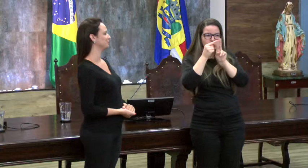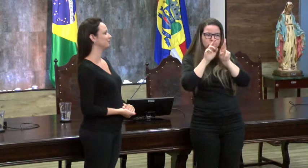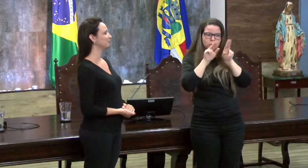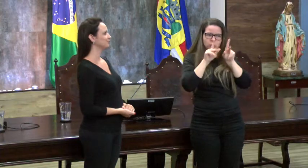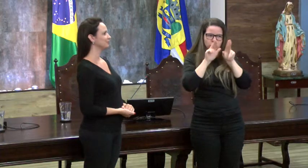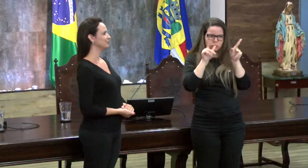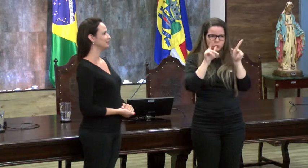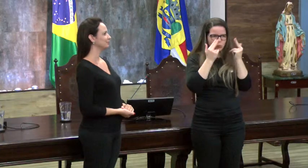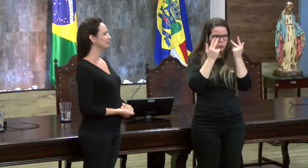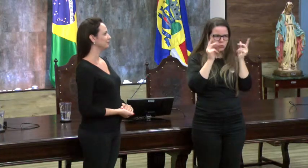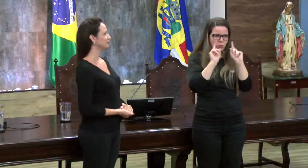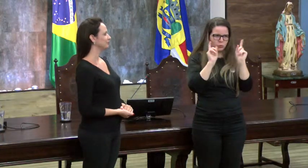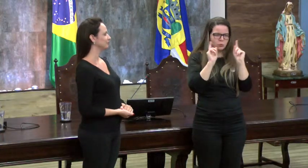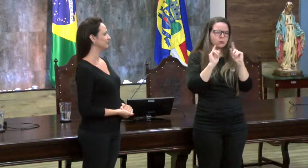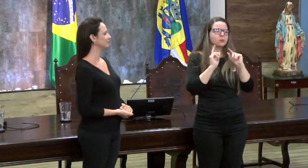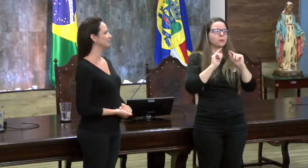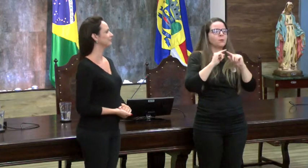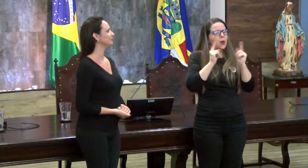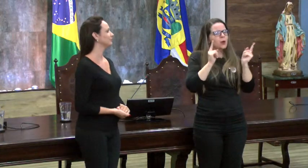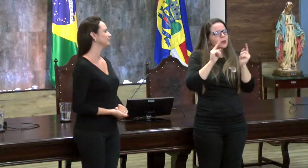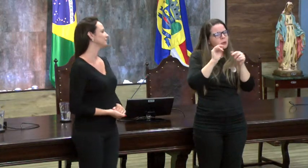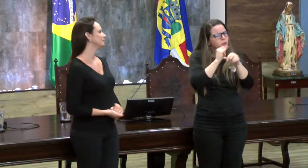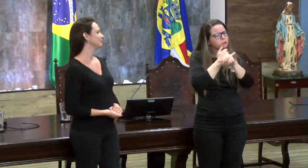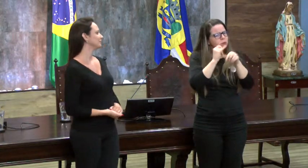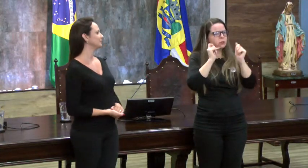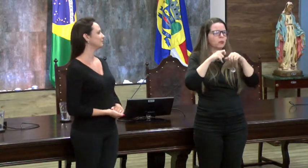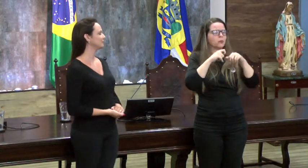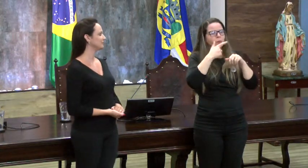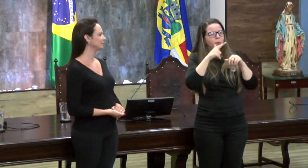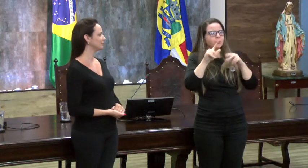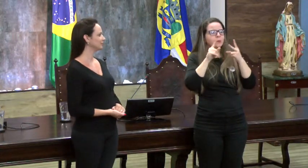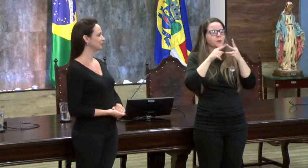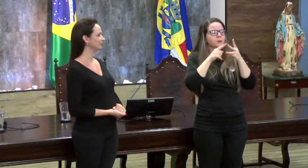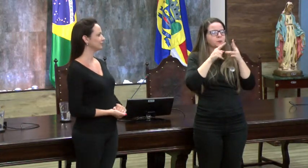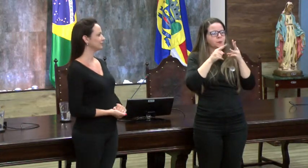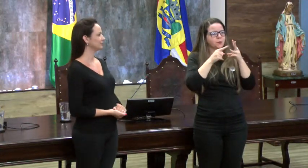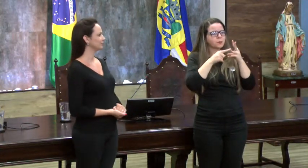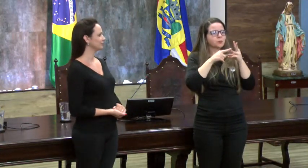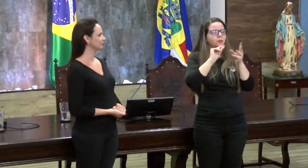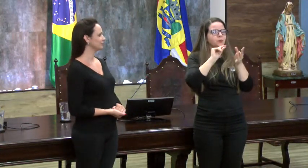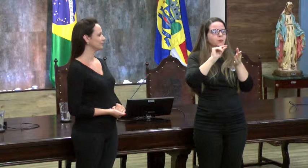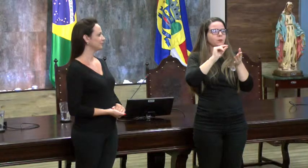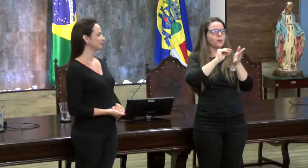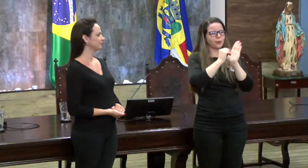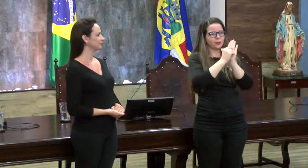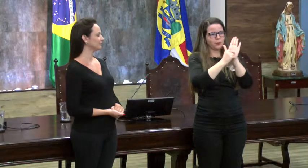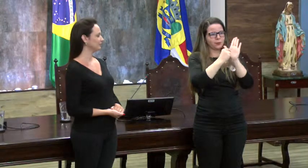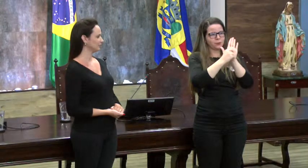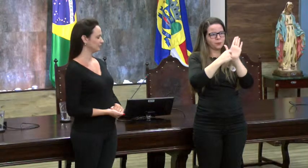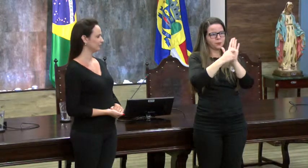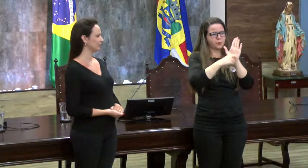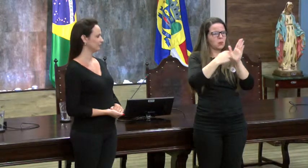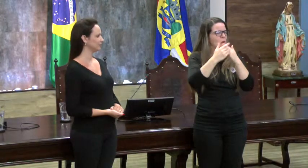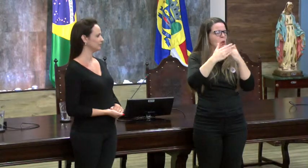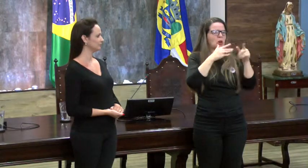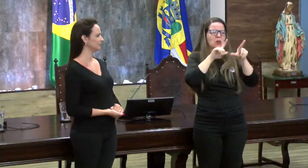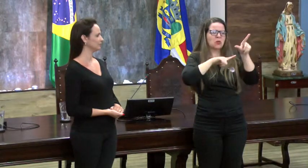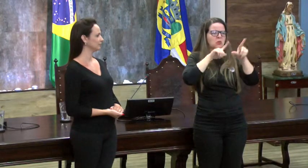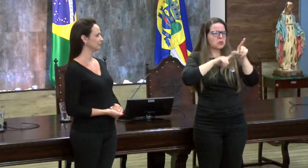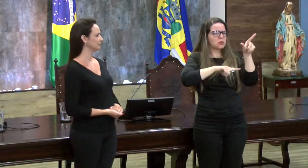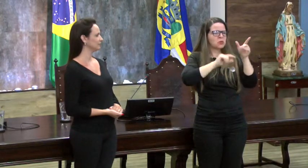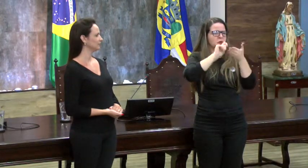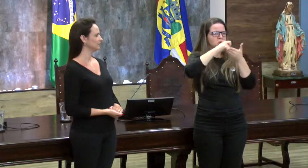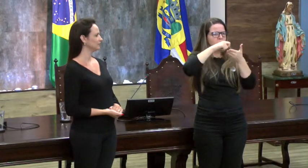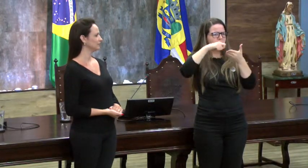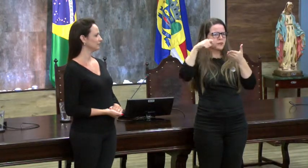em Braille. A diferença é que não é no papel, e sim nos dedos da pessoa. Uma outra forma também de comunicação